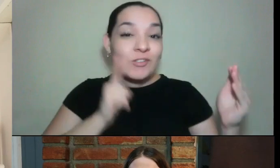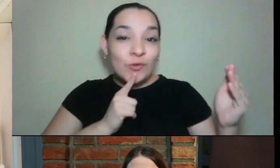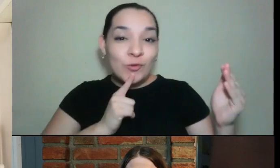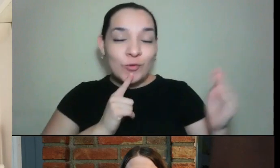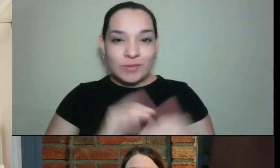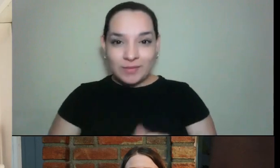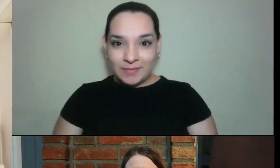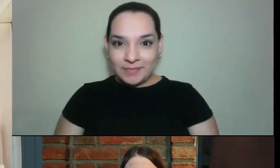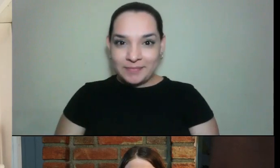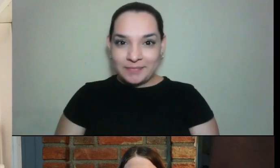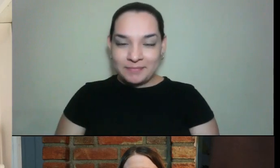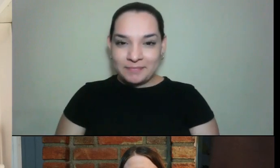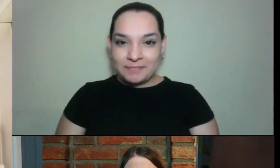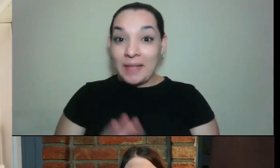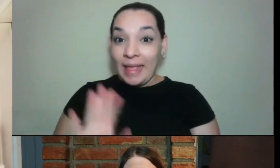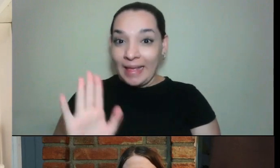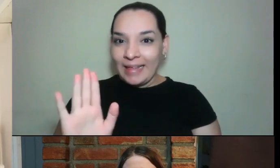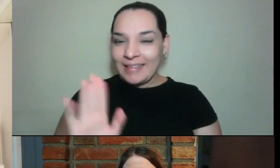sordas.